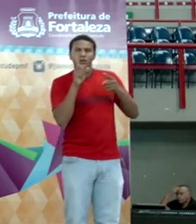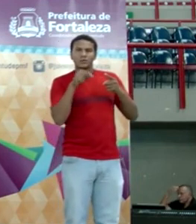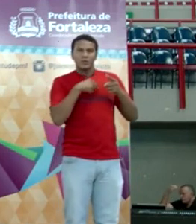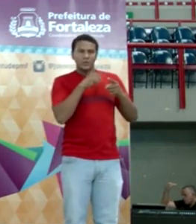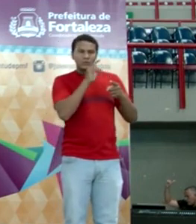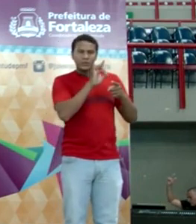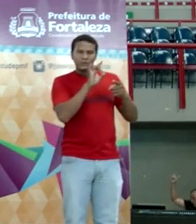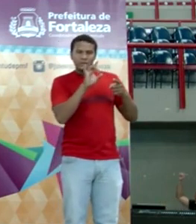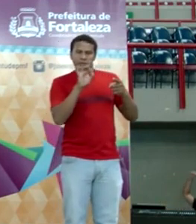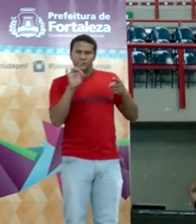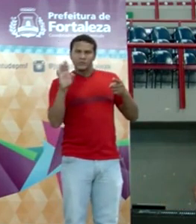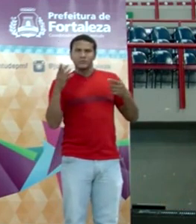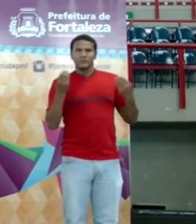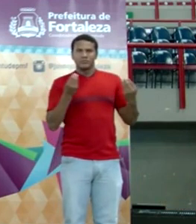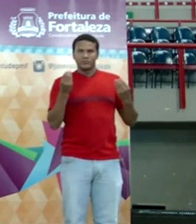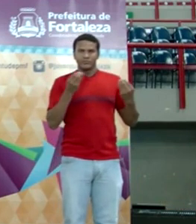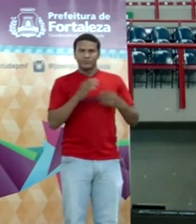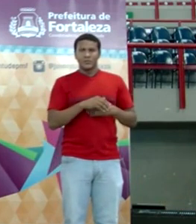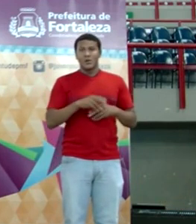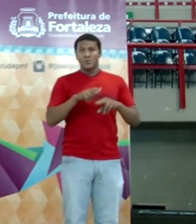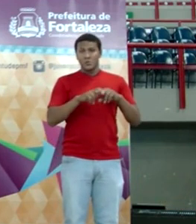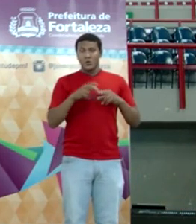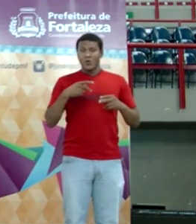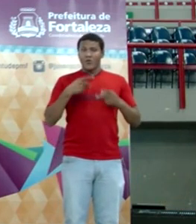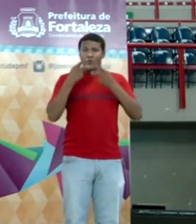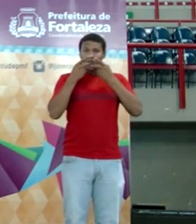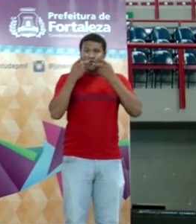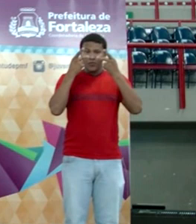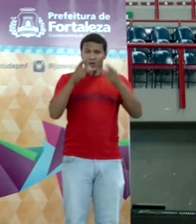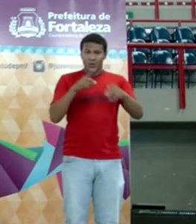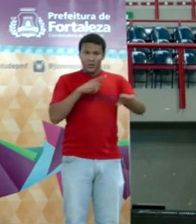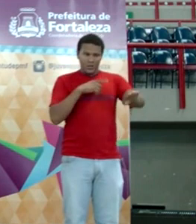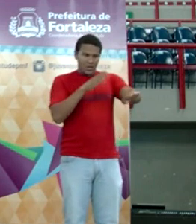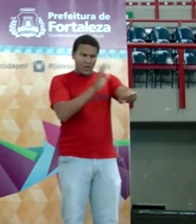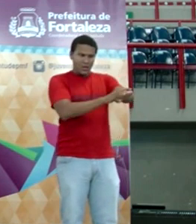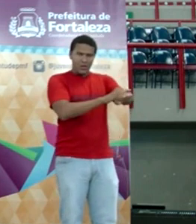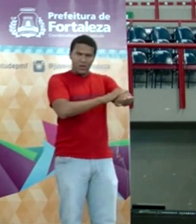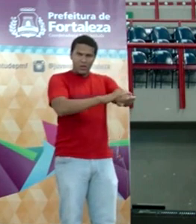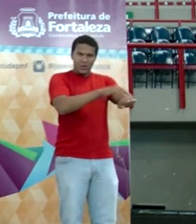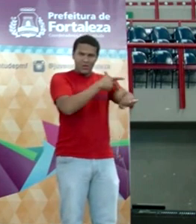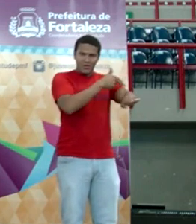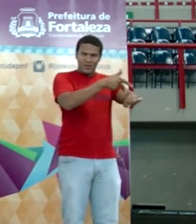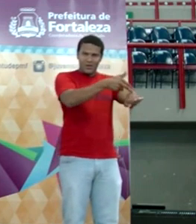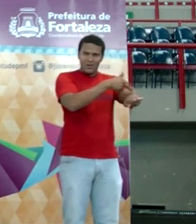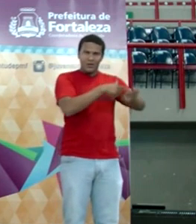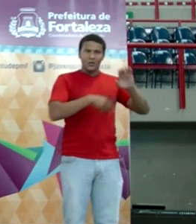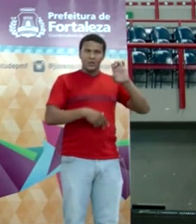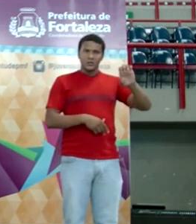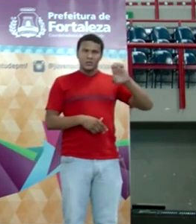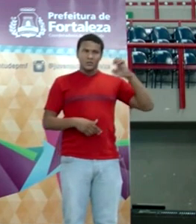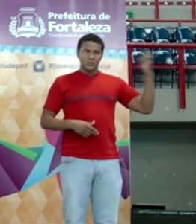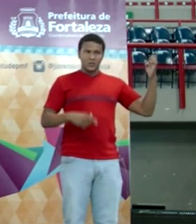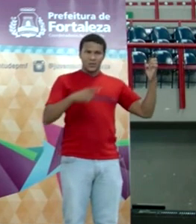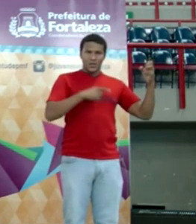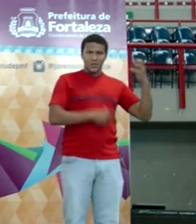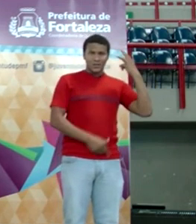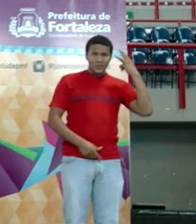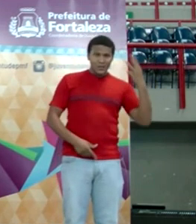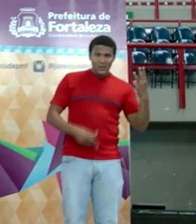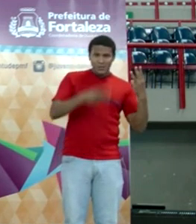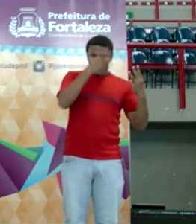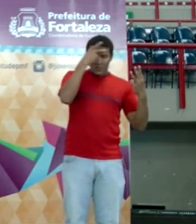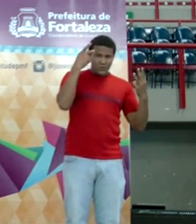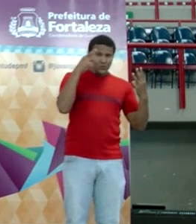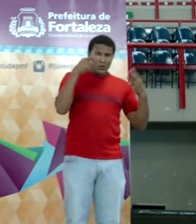uniforme. Então quando você diz assim, ó, que na calçada do lado esquerdo tem 3 pessoas por metro